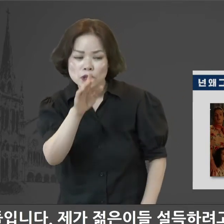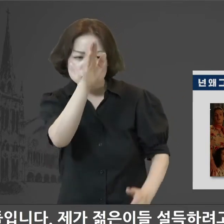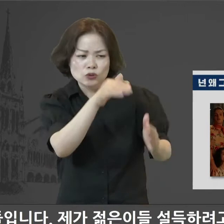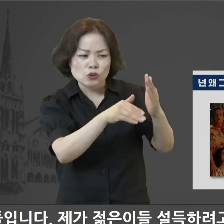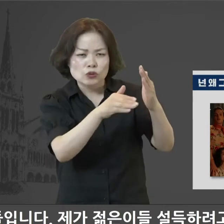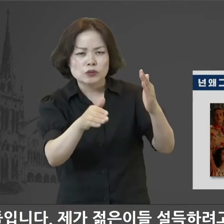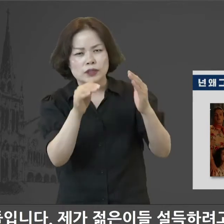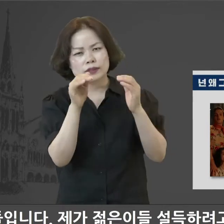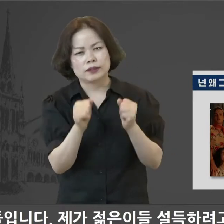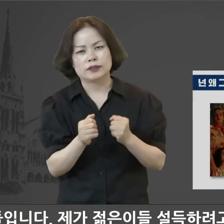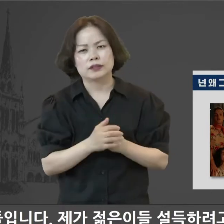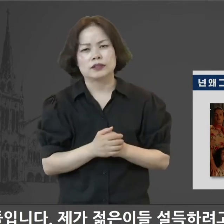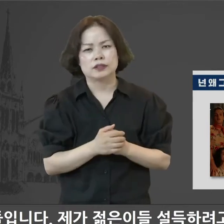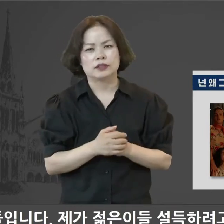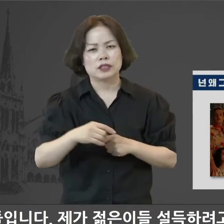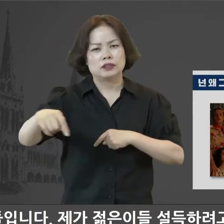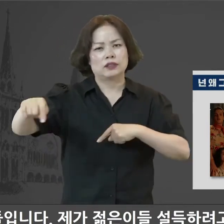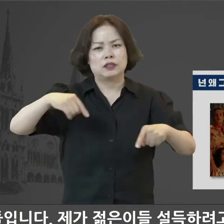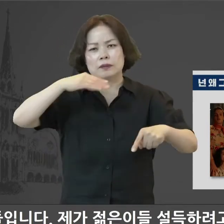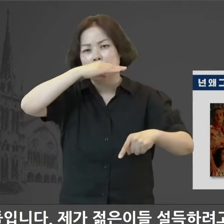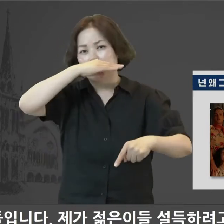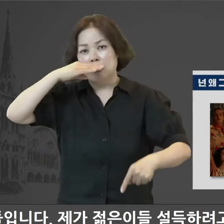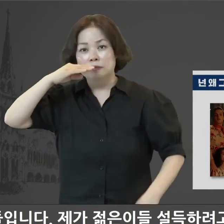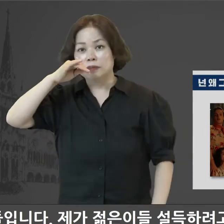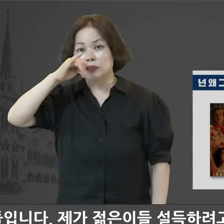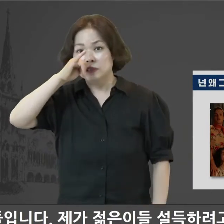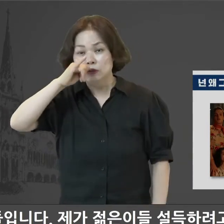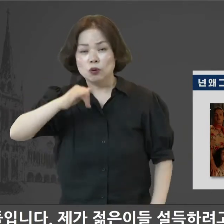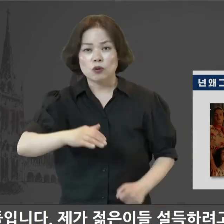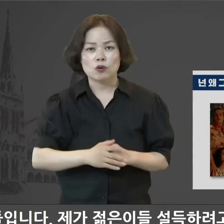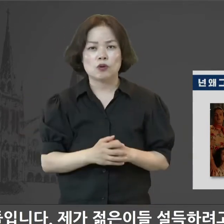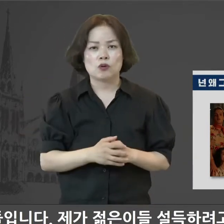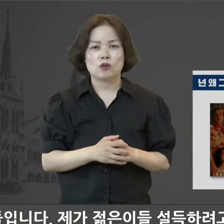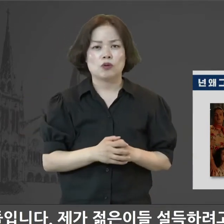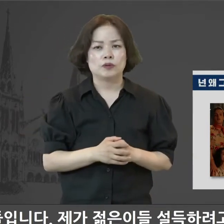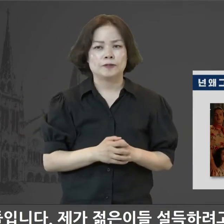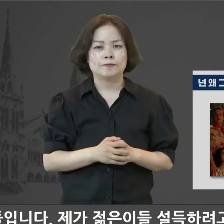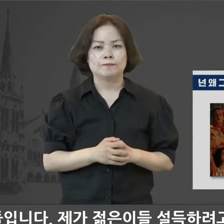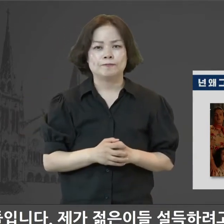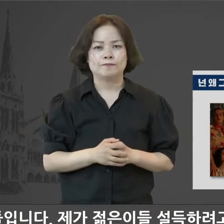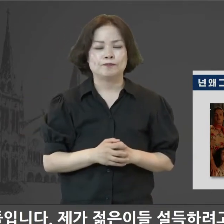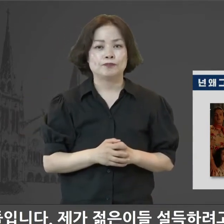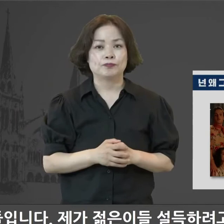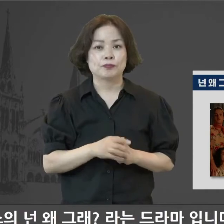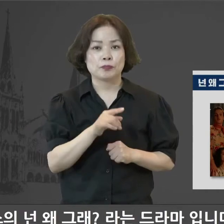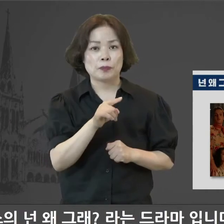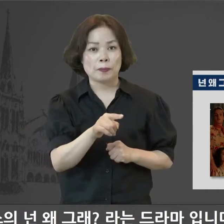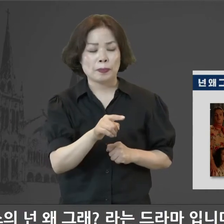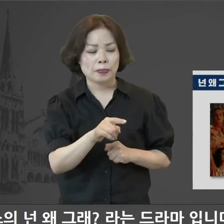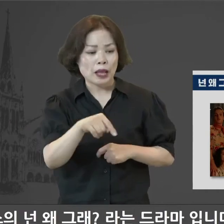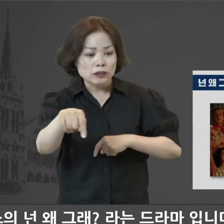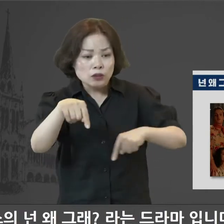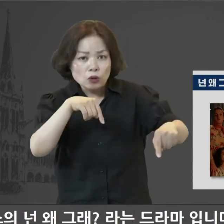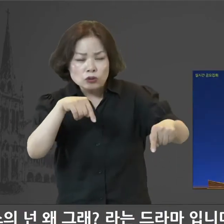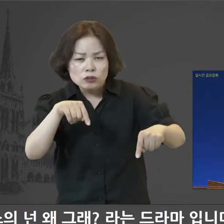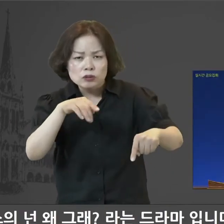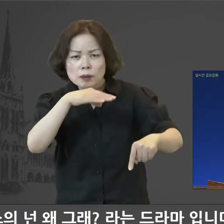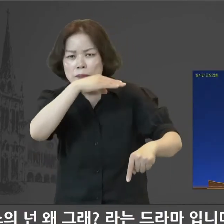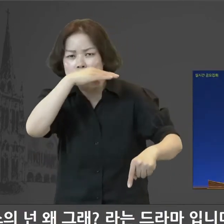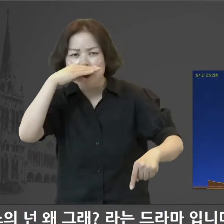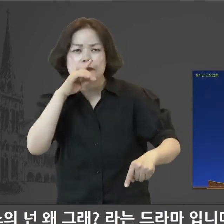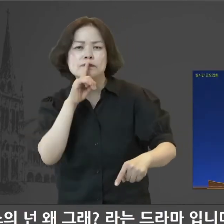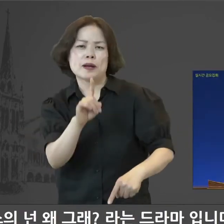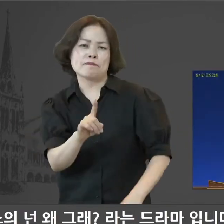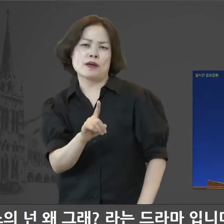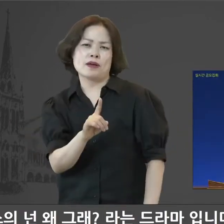성도님들도 계실 텐데, 정치적 올바름이라는 게 있어요. 이걸 political correctness라고 합니다. 그러니까 정치적으로 올바른 말만